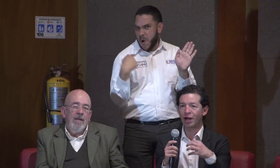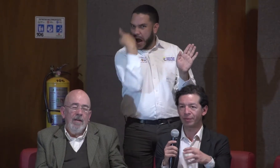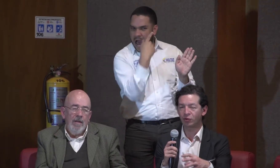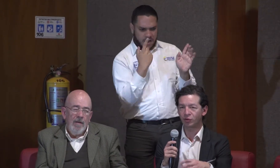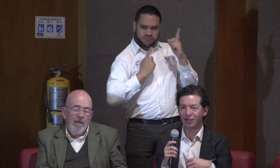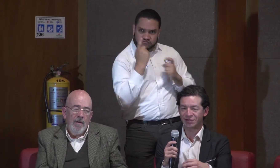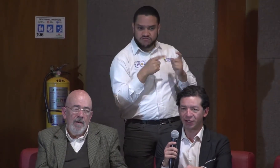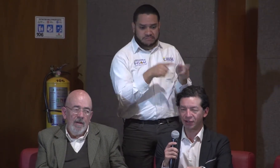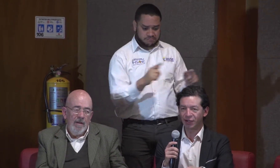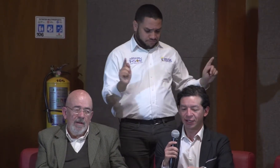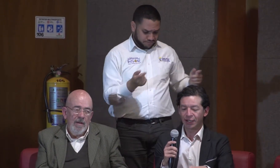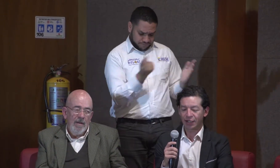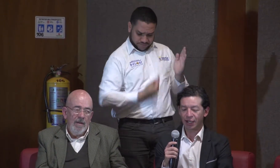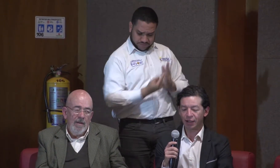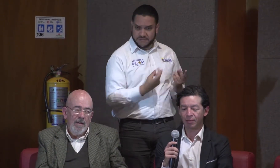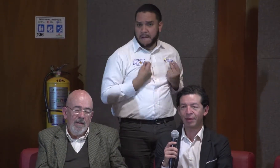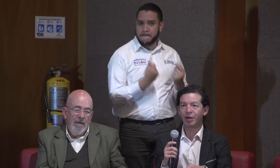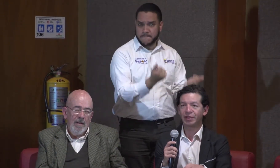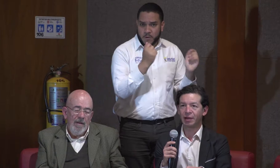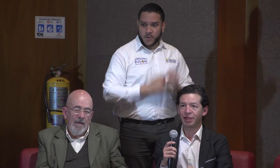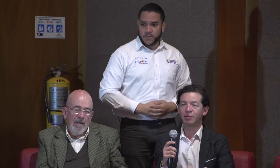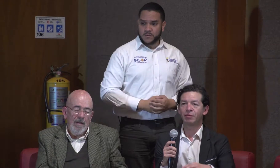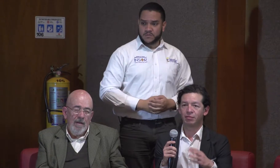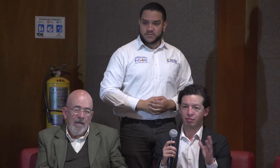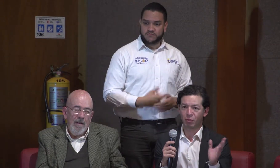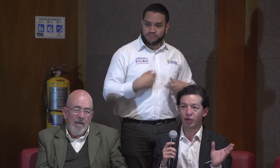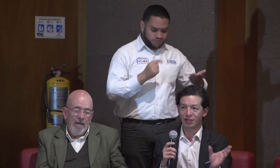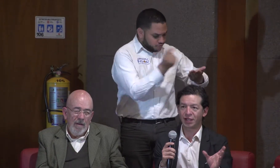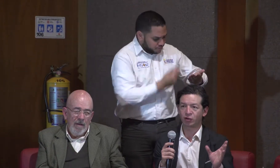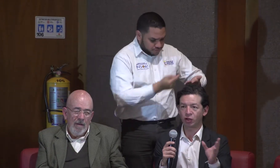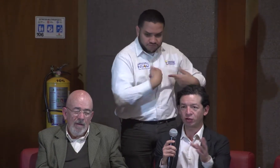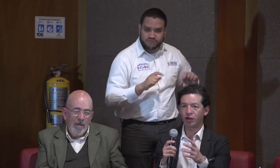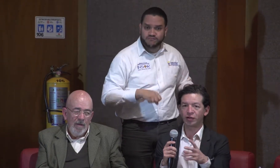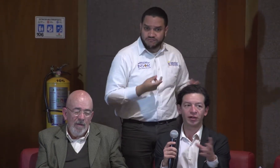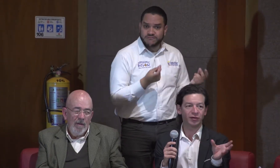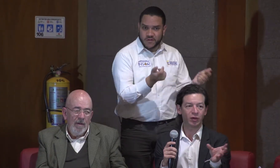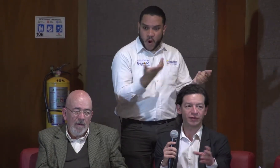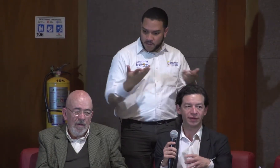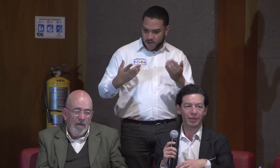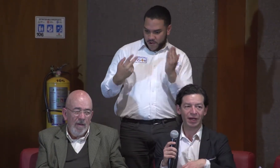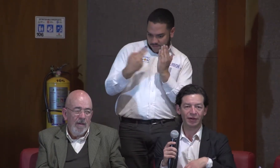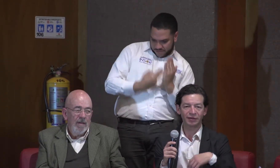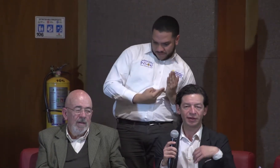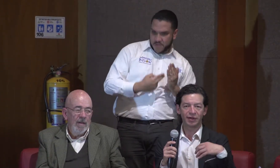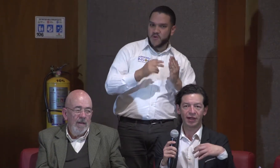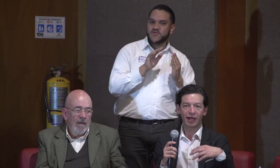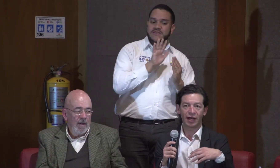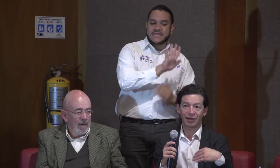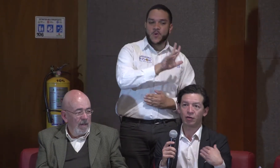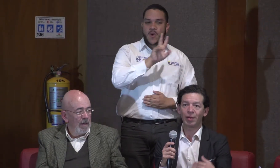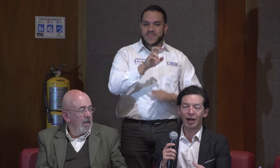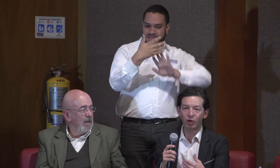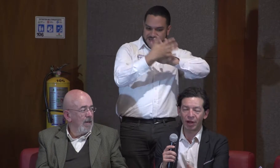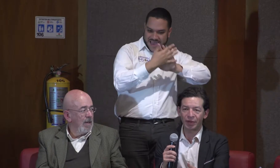dibujo rápido de hacer, que me permitía a mí poder hacer todo el glosario de las 57 palabras